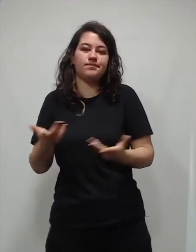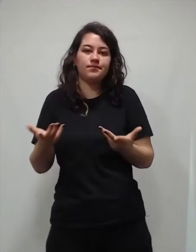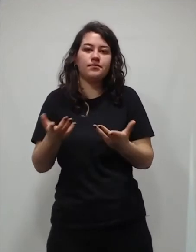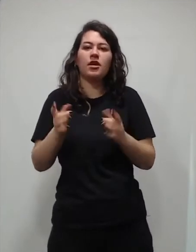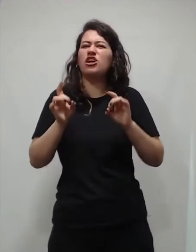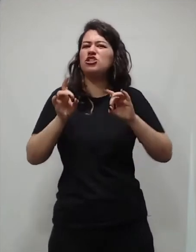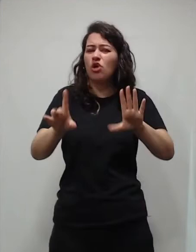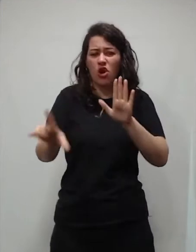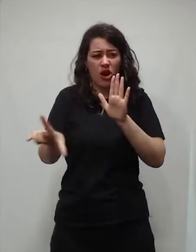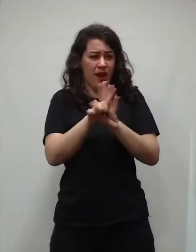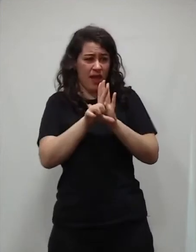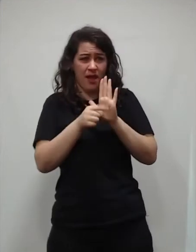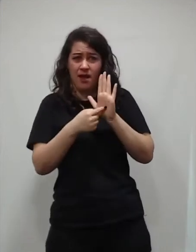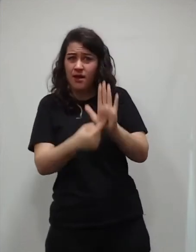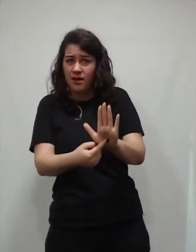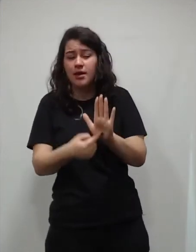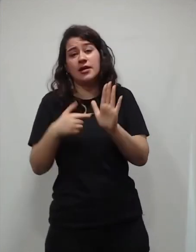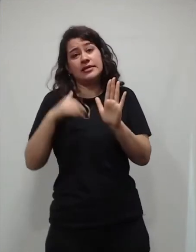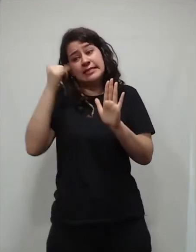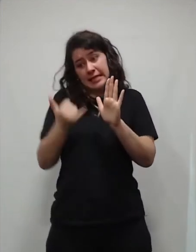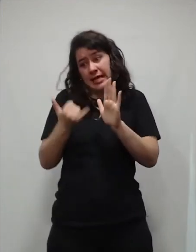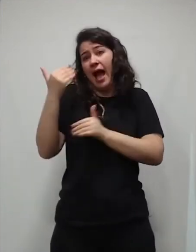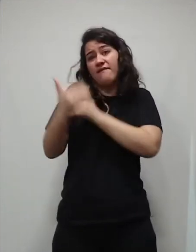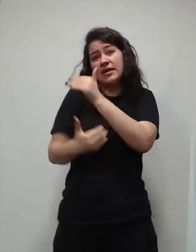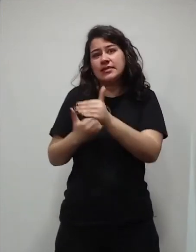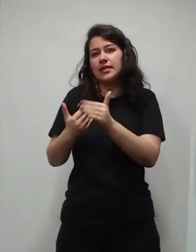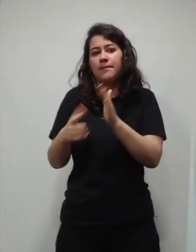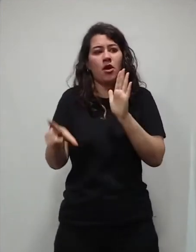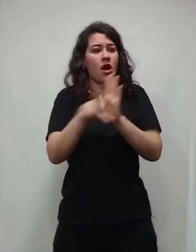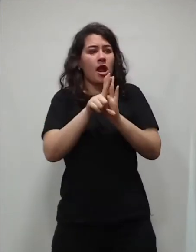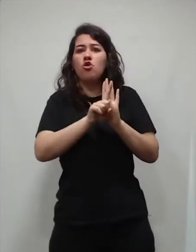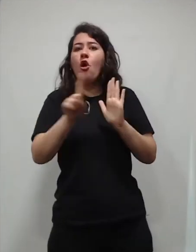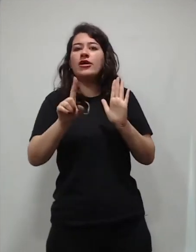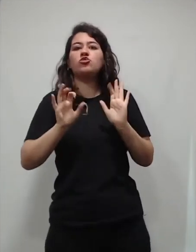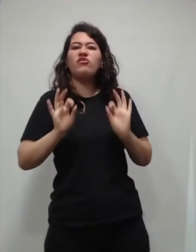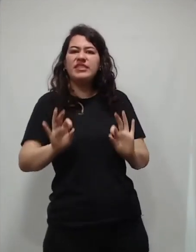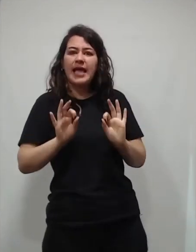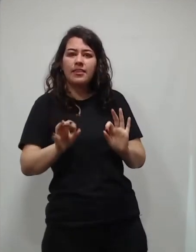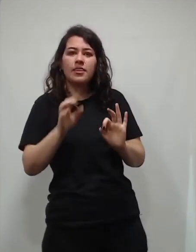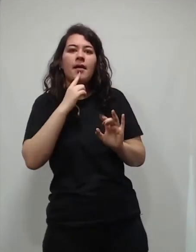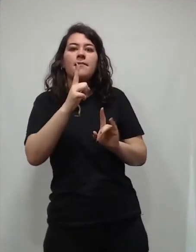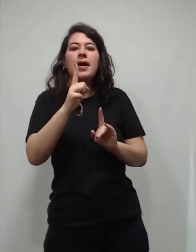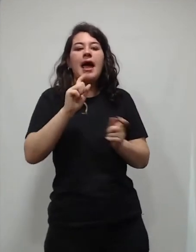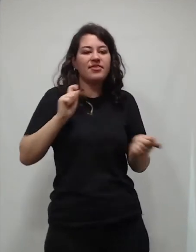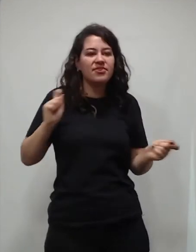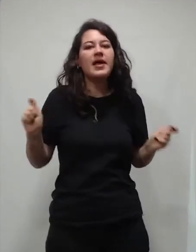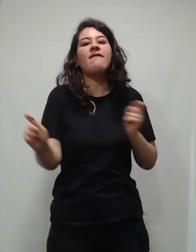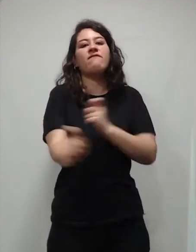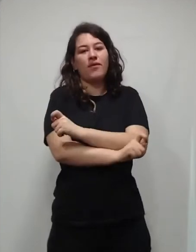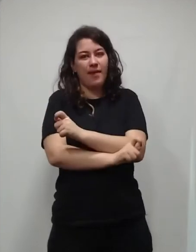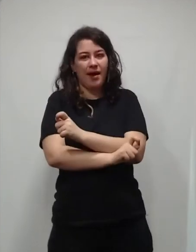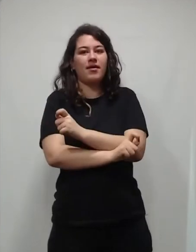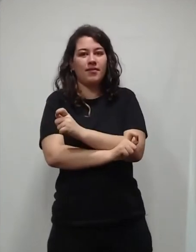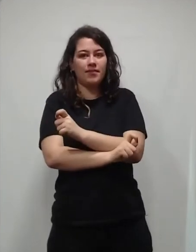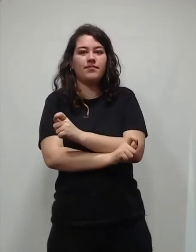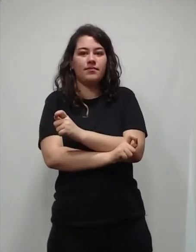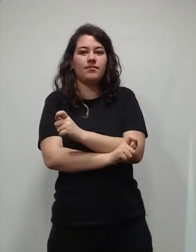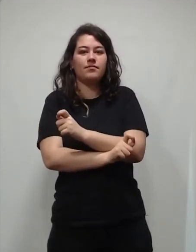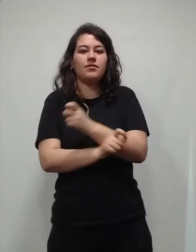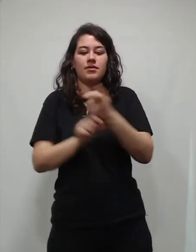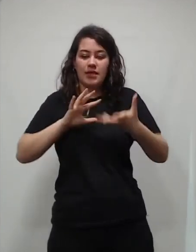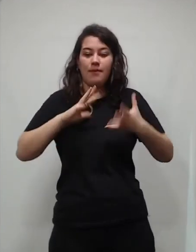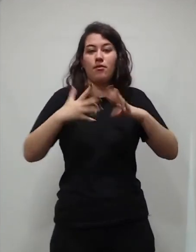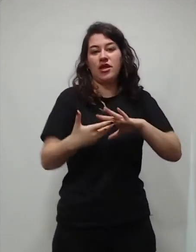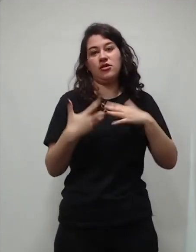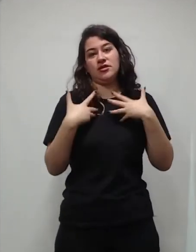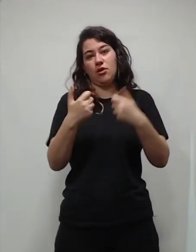Entonces, solo con la ley, que ya es un avance, no alcanza cuando hablamos de la transformación del modelo